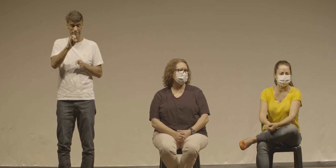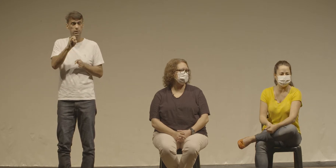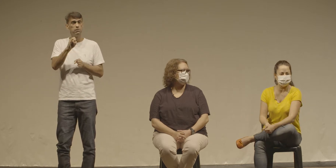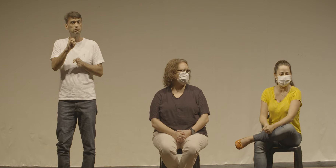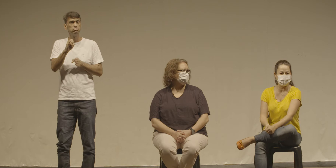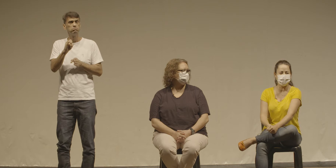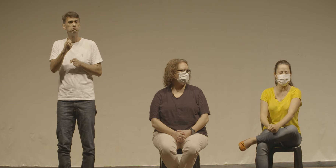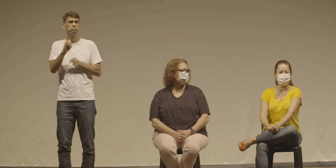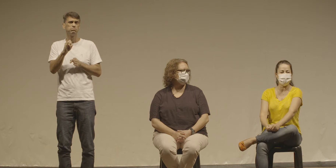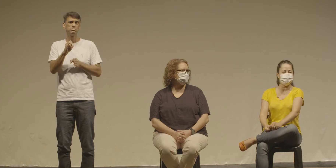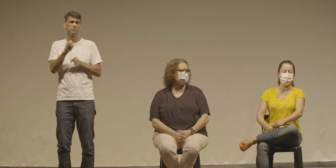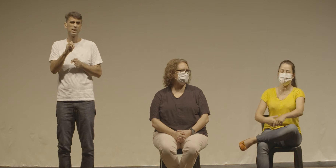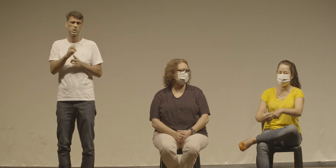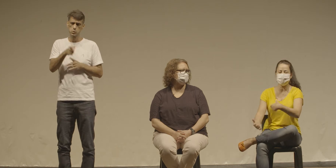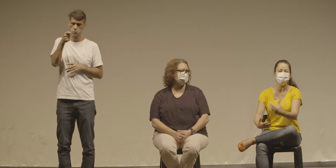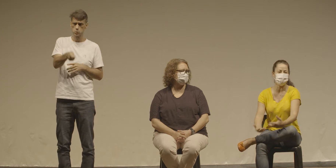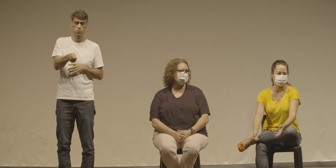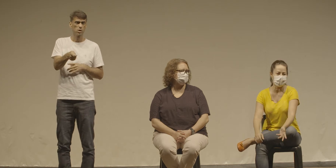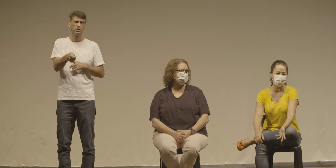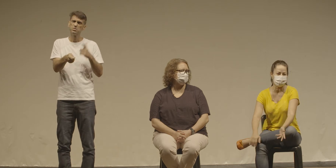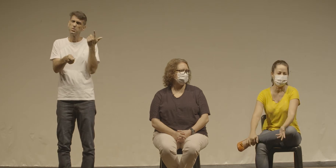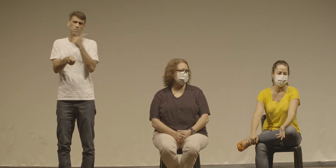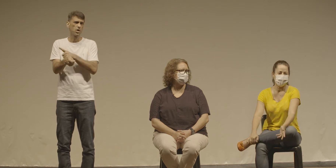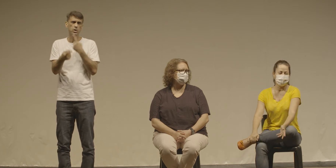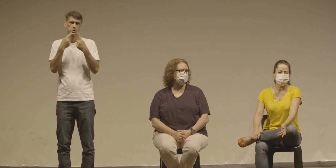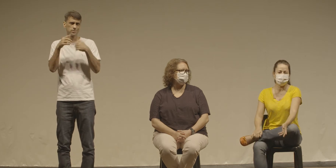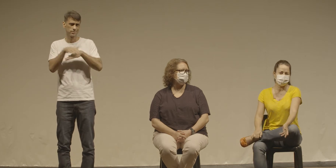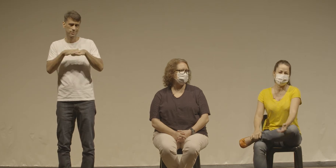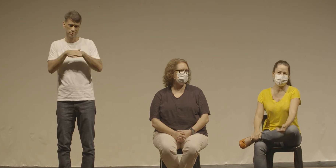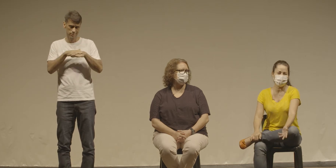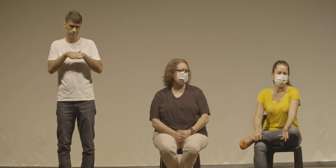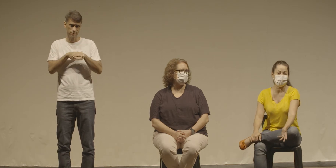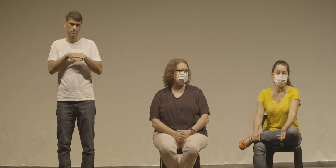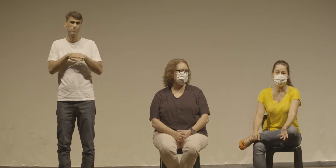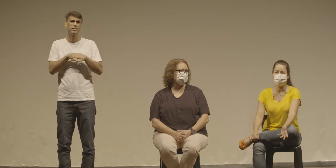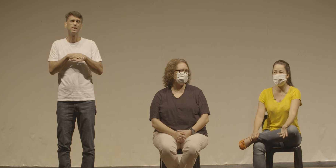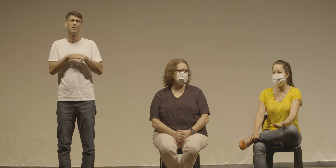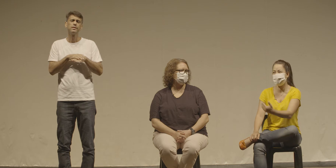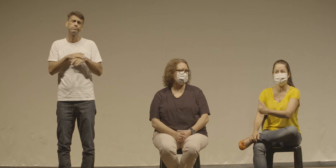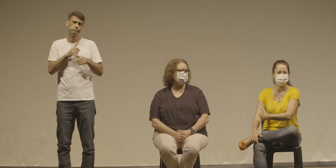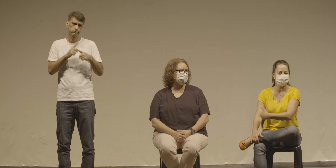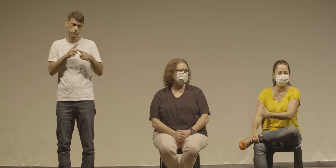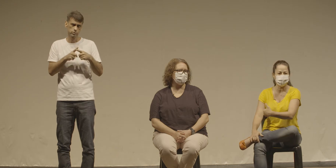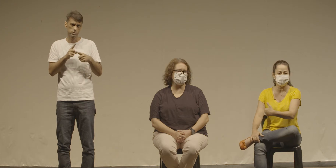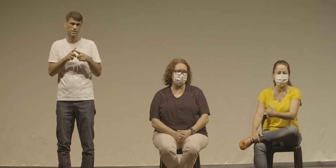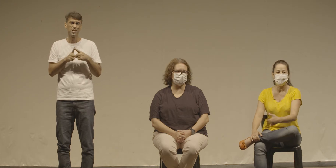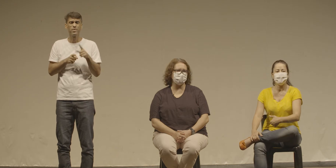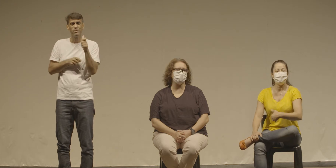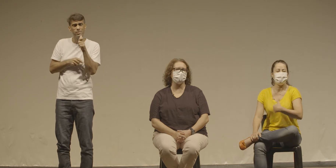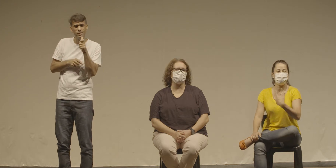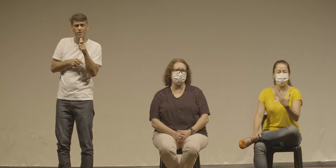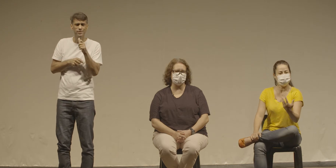chegar, né, ali na imposição, você não vai conseguir um diálogo. Então, eu acho que, até porque elas são